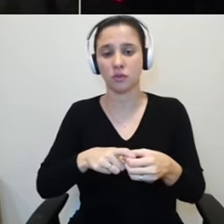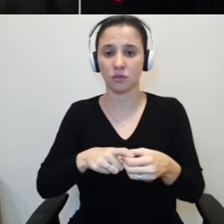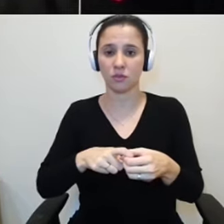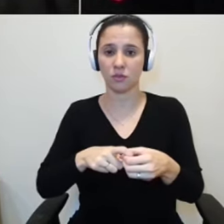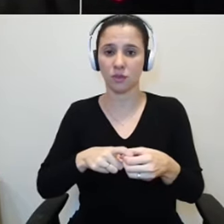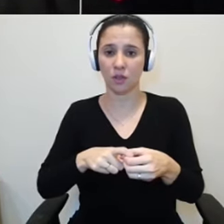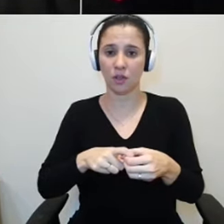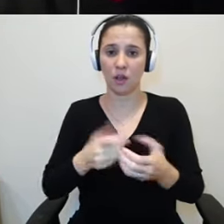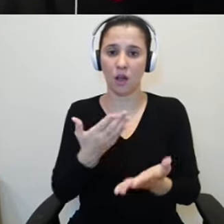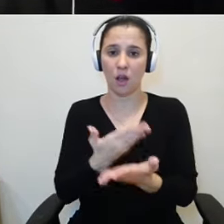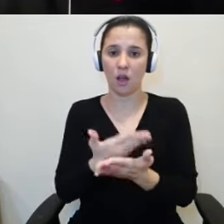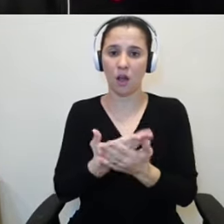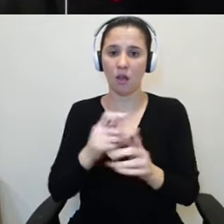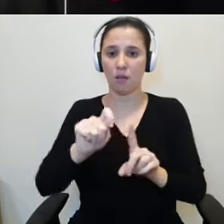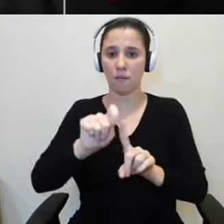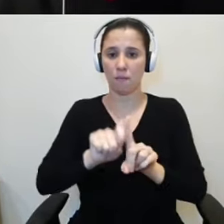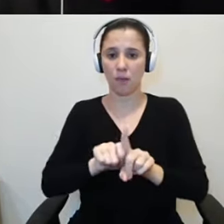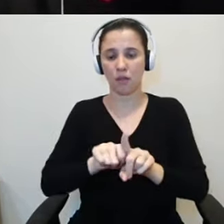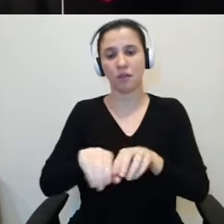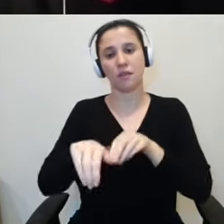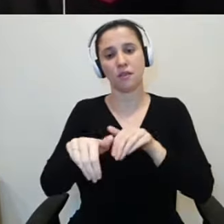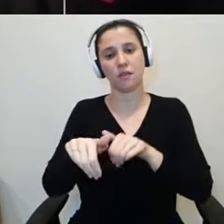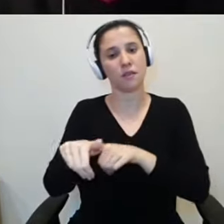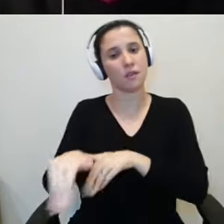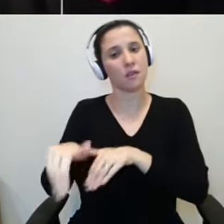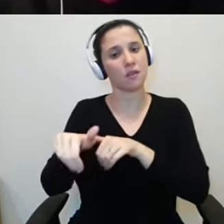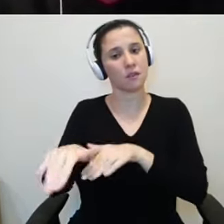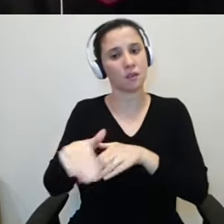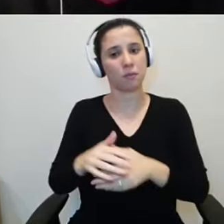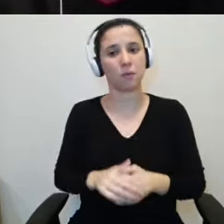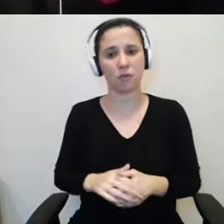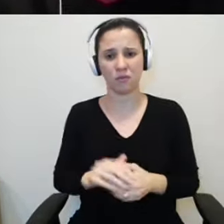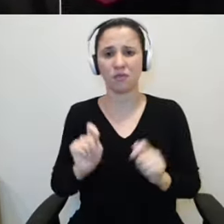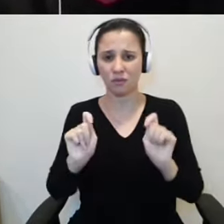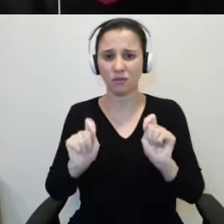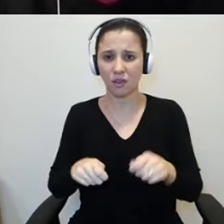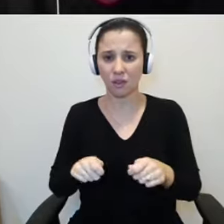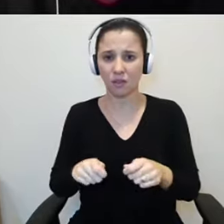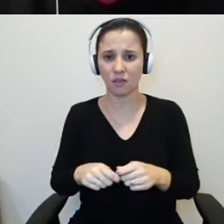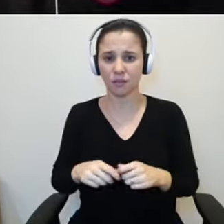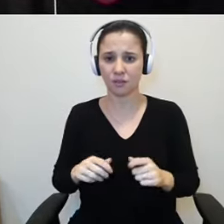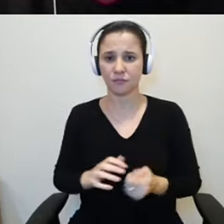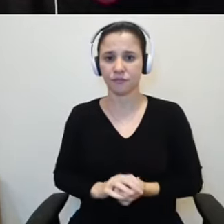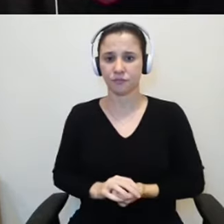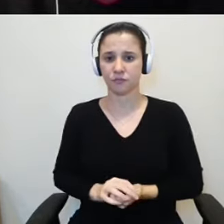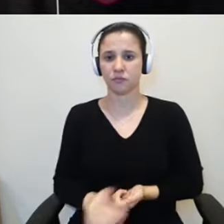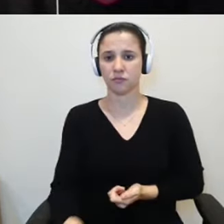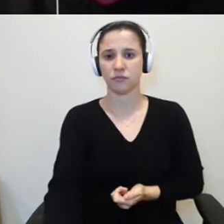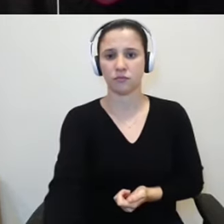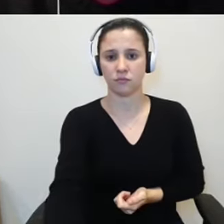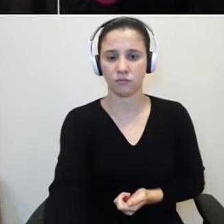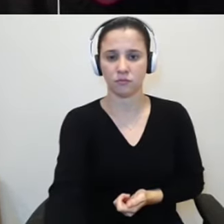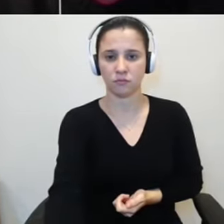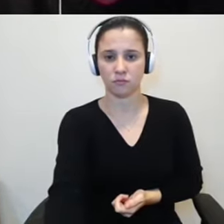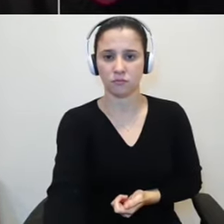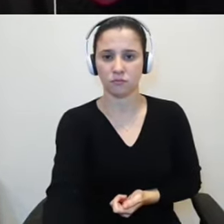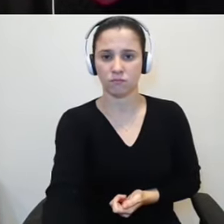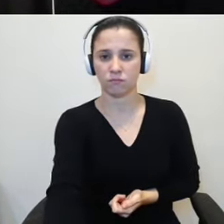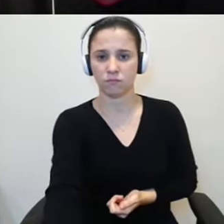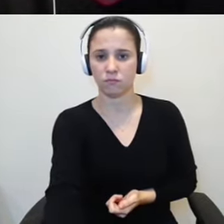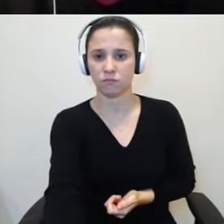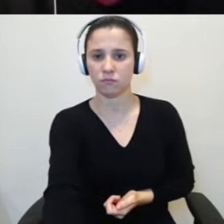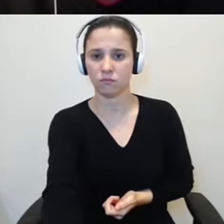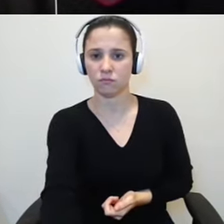do governo estadual, o governo estadual, né, pessoal, eles colocaram ali um protocolo para voltar às atividades com